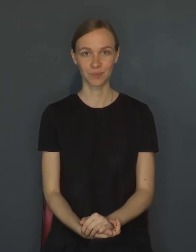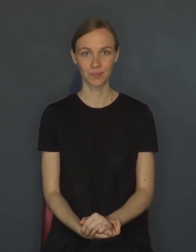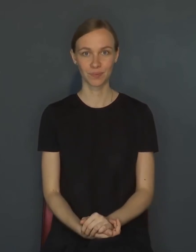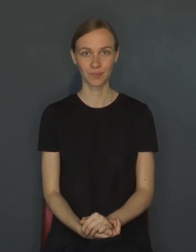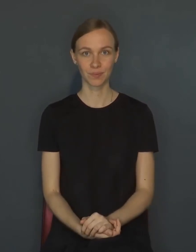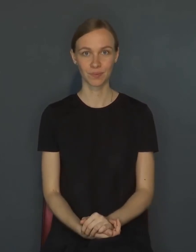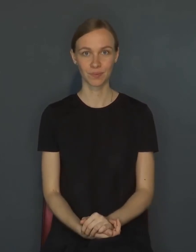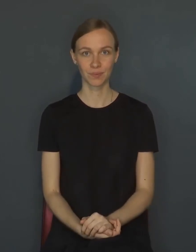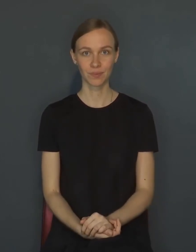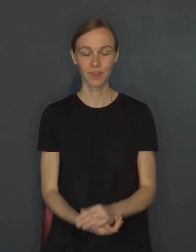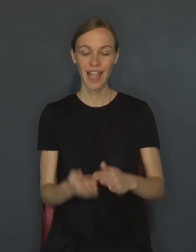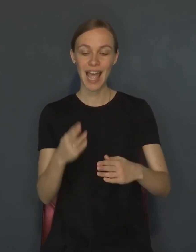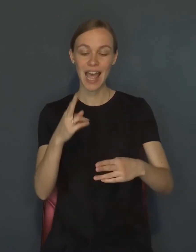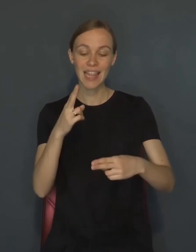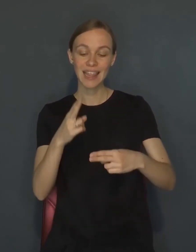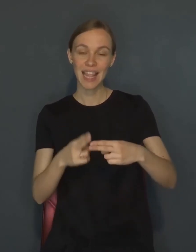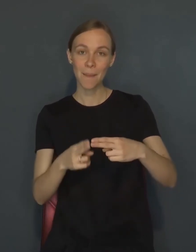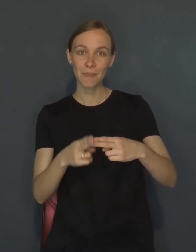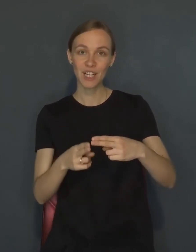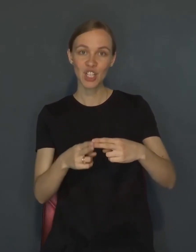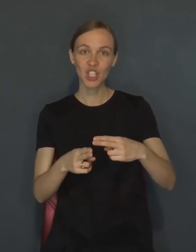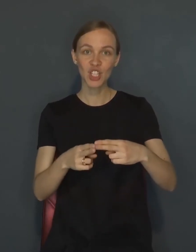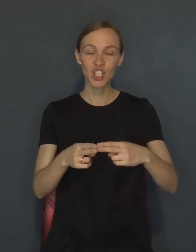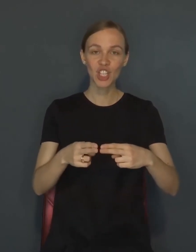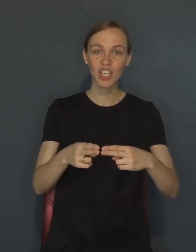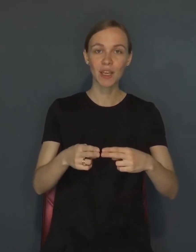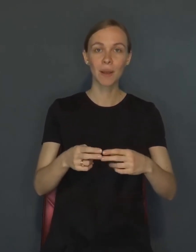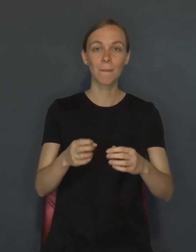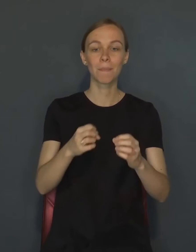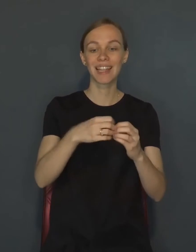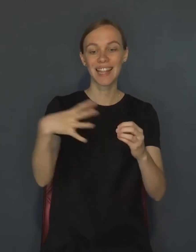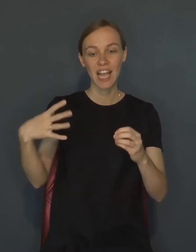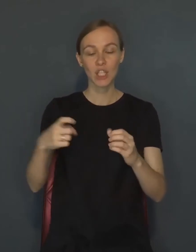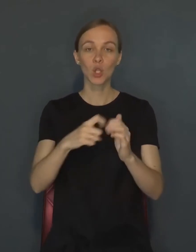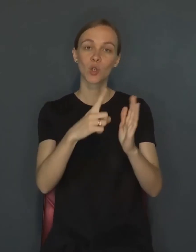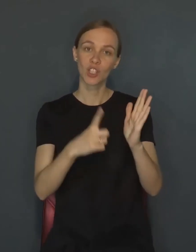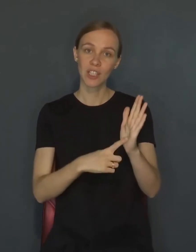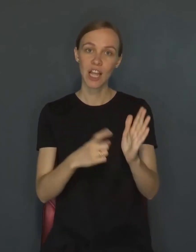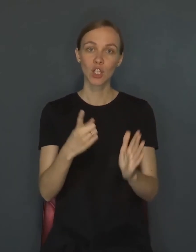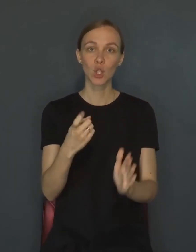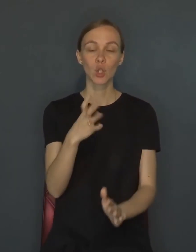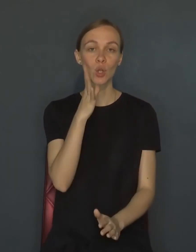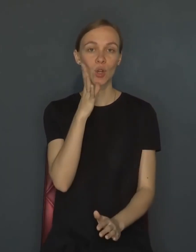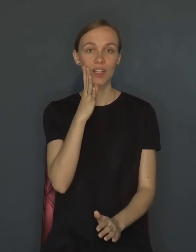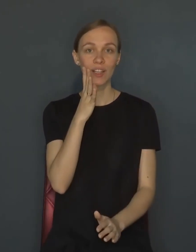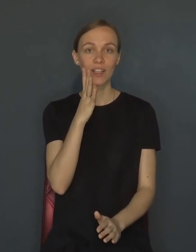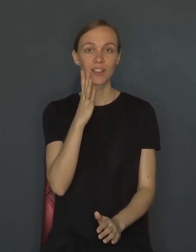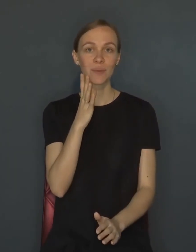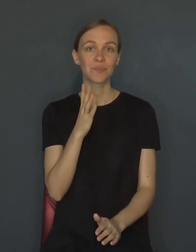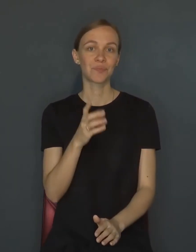На межі 15 і 16 століть погіршилися стосунки між Литвою і